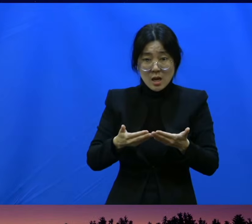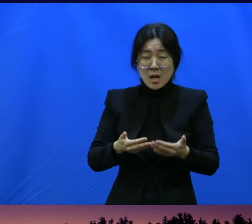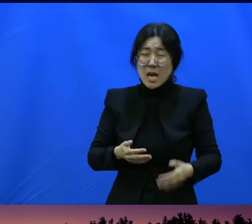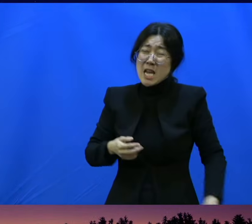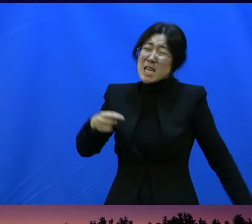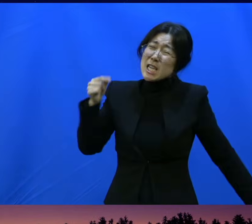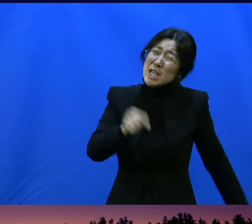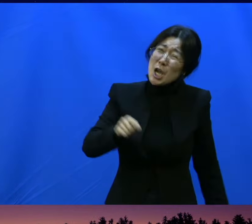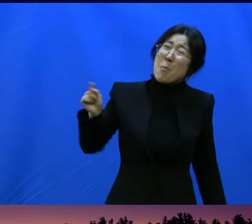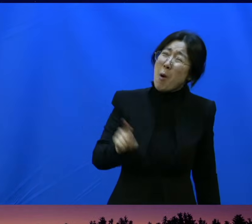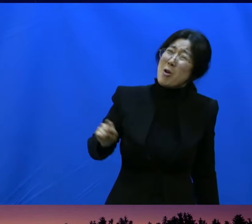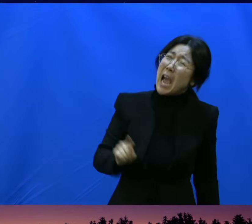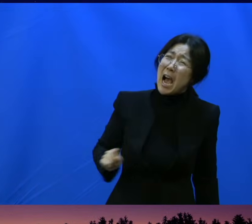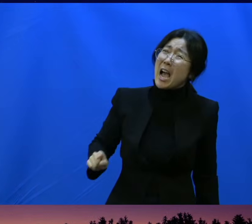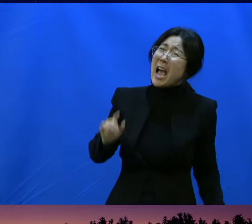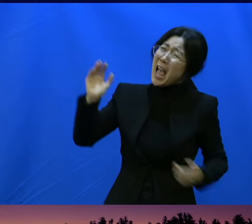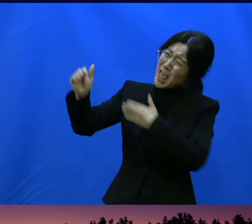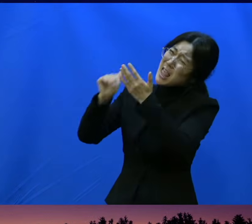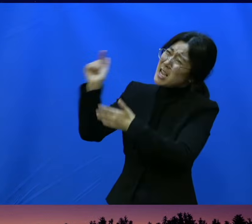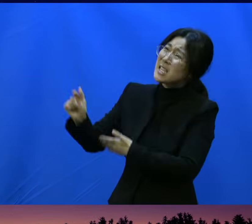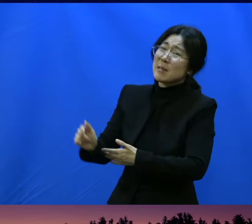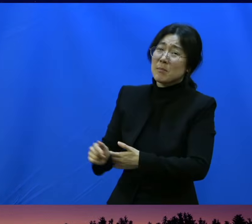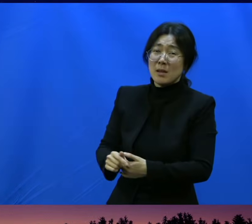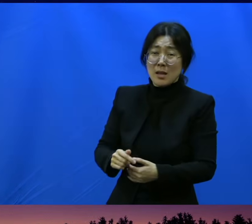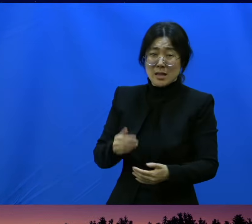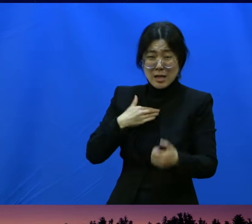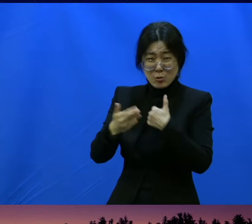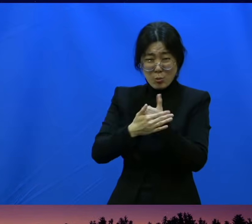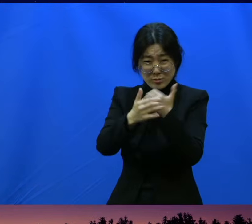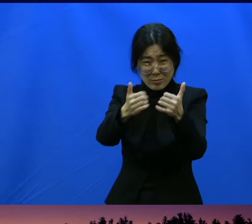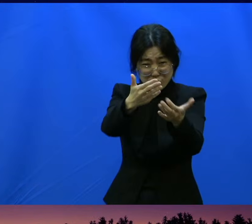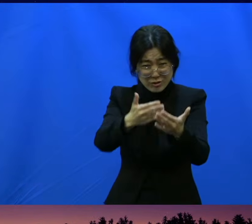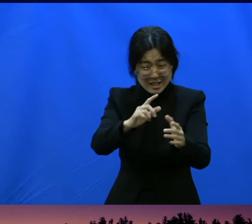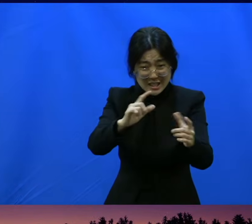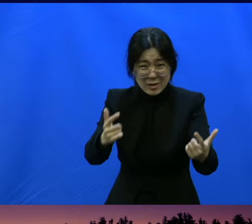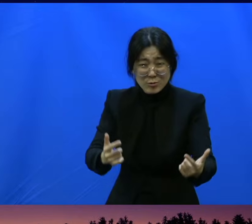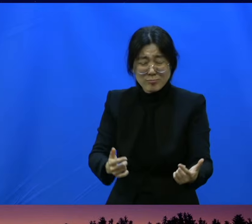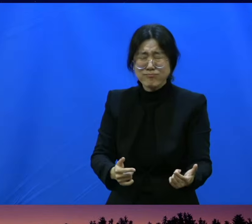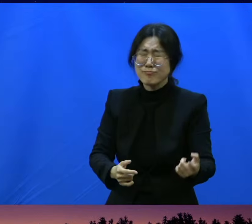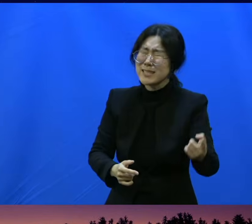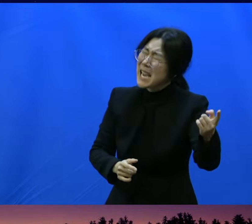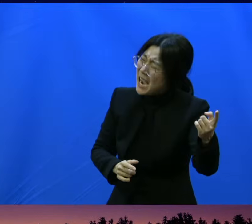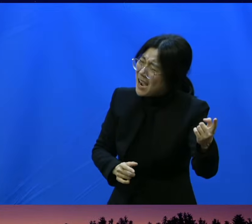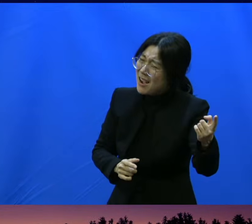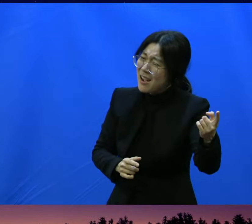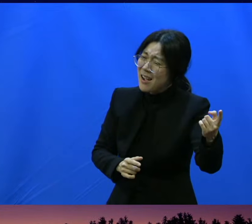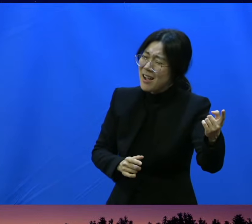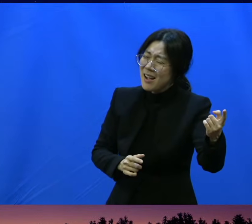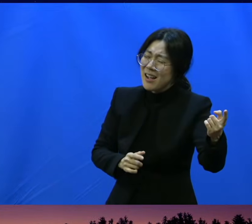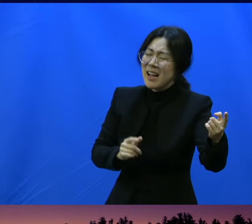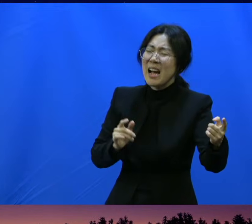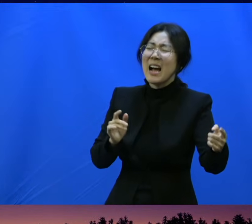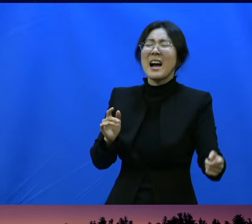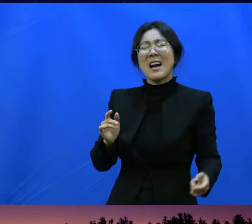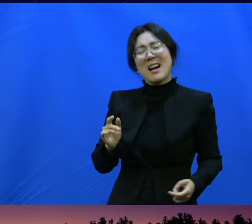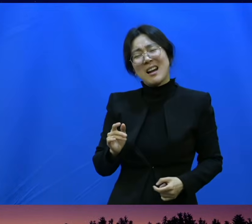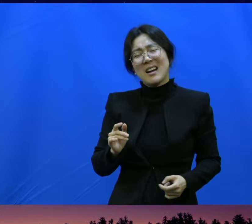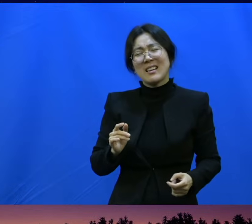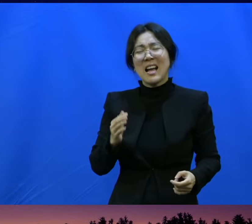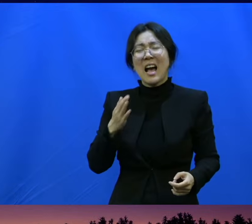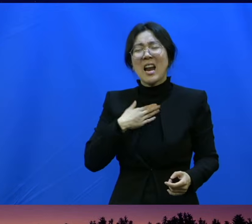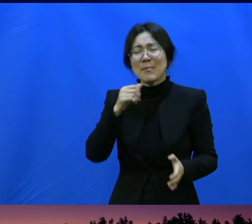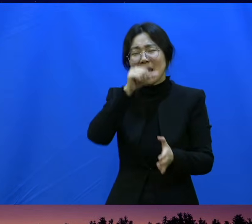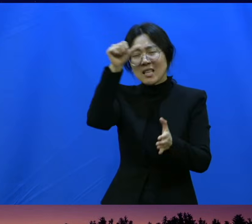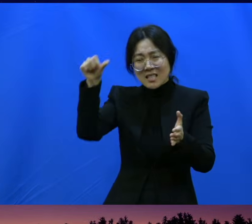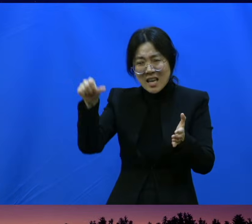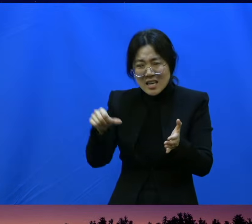뭐야, 나도 힘든데 왜 이런 더 힘들게 하지? 그게 아니라 그 어려운 상황 속에서 하나님이 나의 인생 가운데